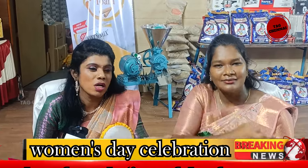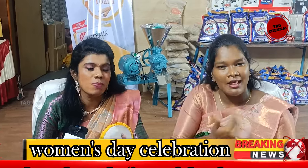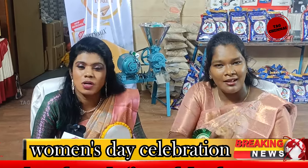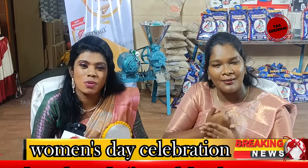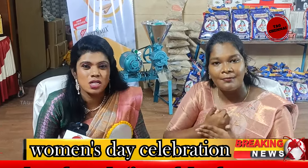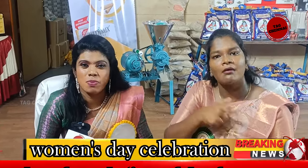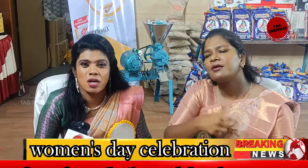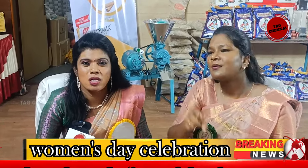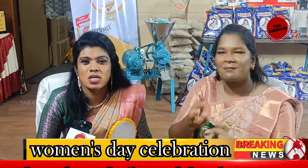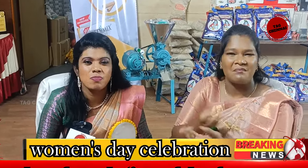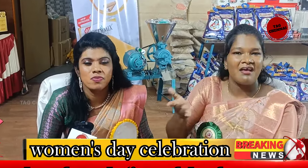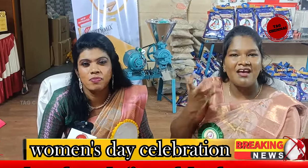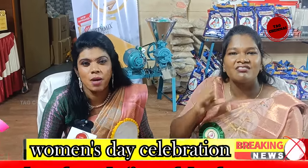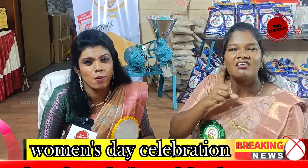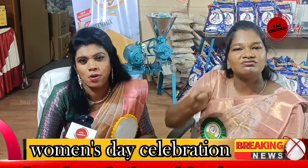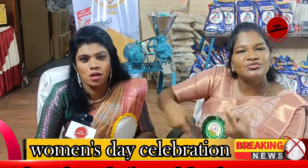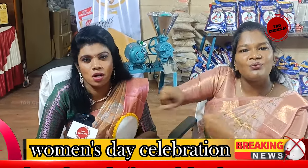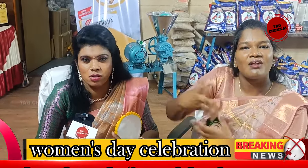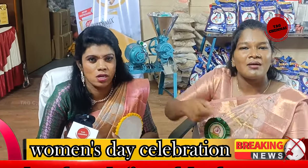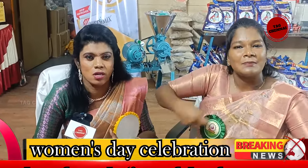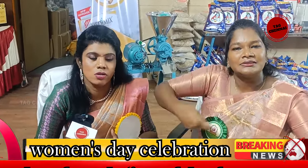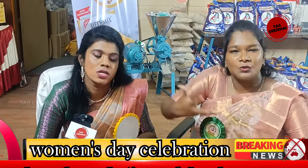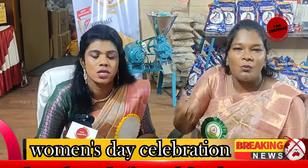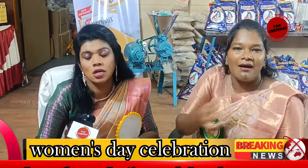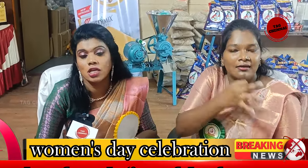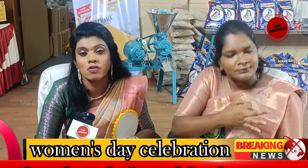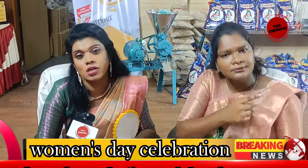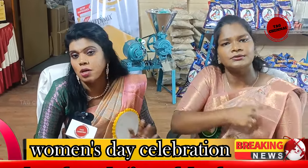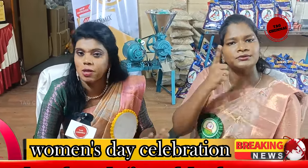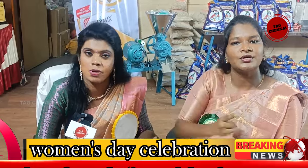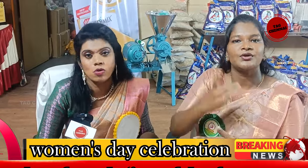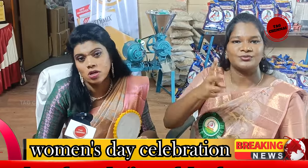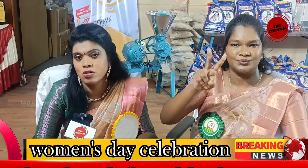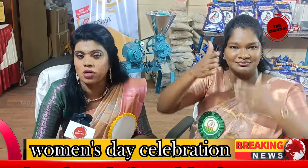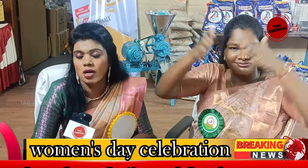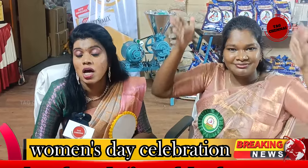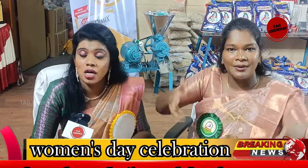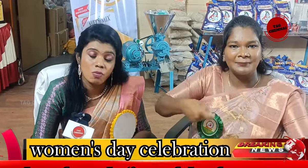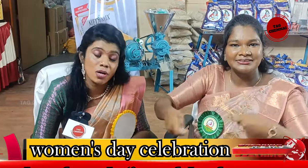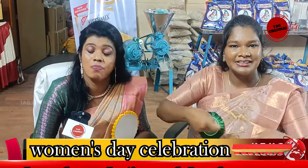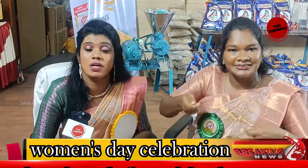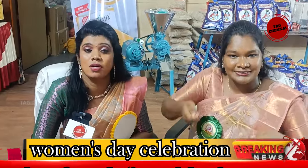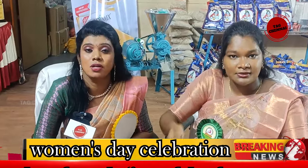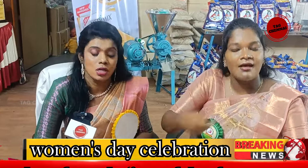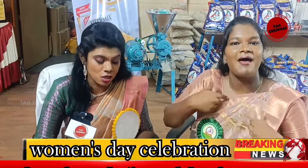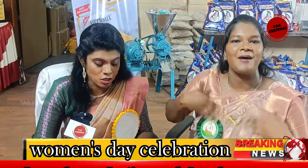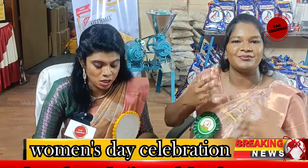நிறைய பேர் ரொம்ப கஷ்டப்படுறாங்க. சின்ன வியாபாரம் பண்ண கேட்குறாங்க. இருந்தால் தள்ளுவண்டு ஏற்பாடு பண்ணி கொடுக்குறேன்னு சொல்லிட்டாங்க. நான் ரொம்ப ஹாப்பியாக இருக்குது. ரெண்டு